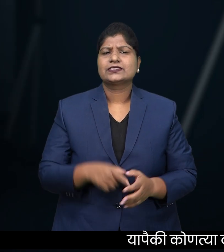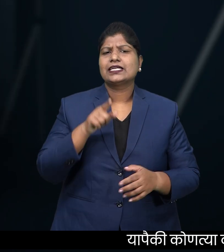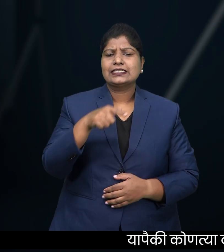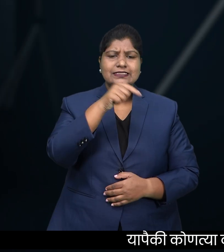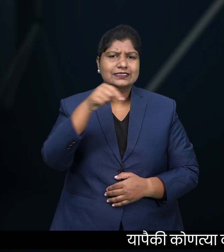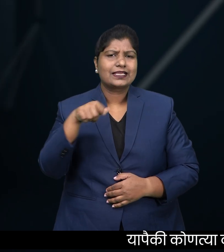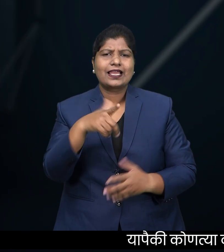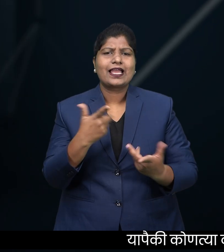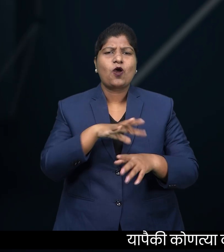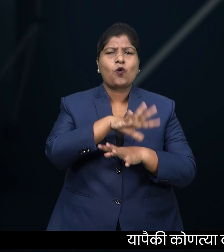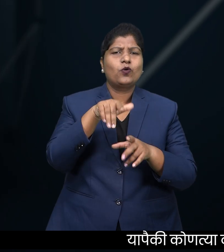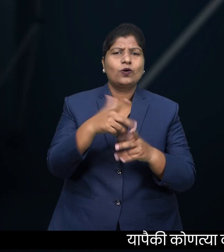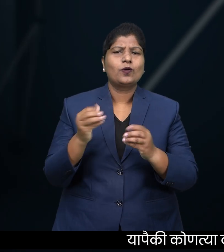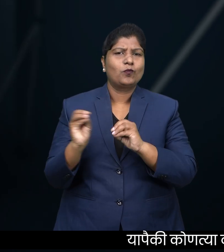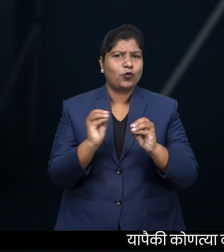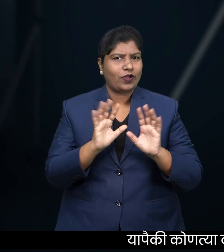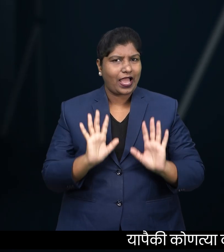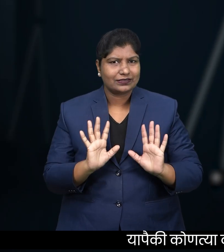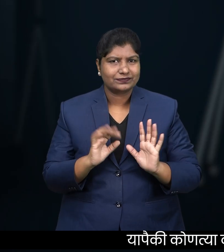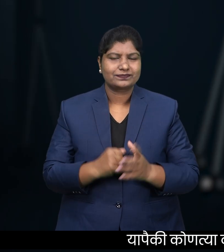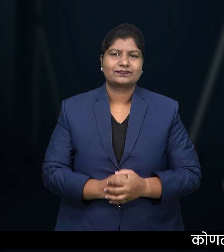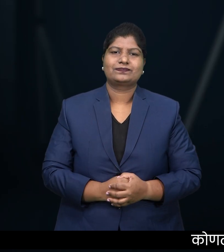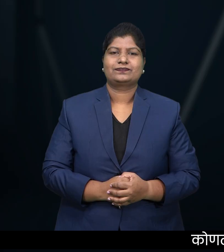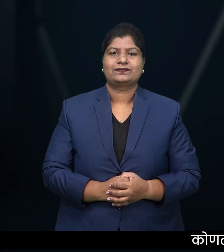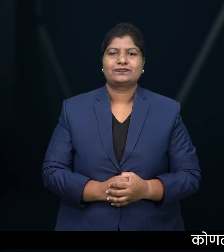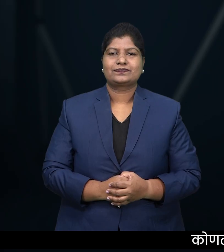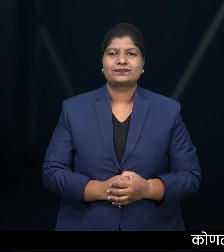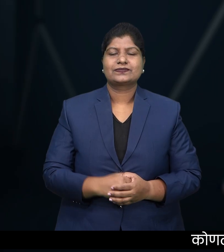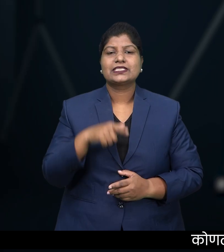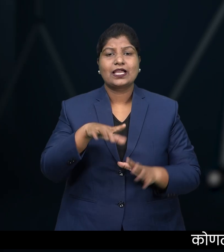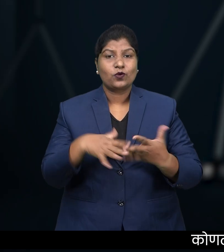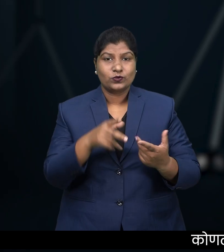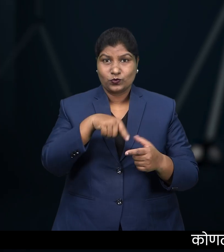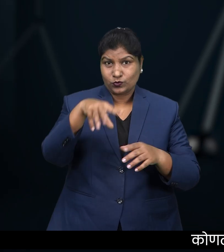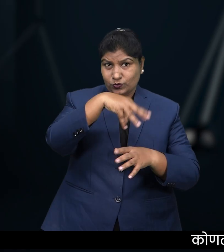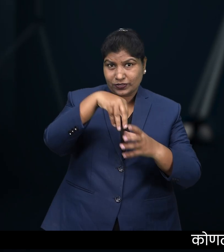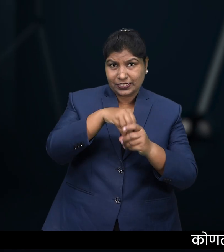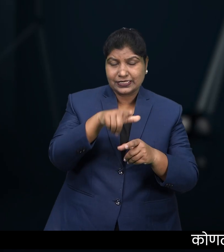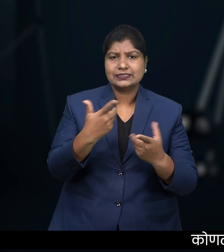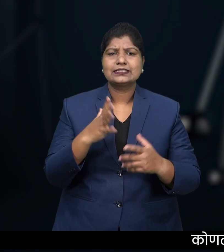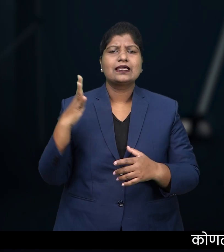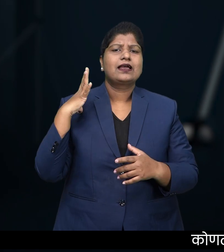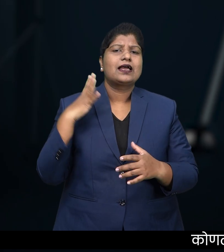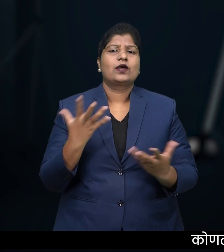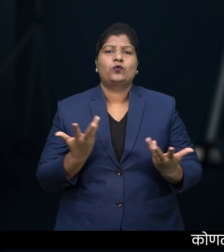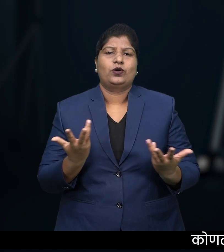यांपैकी कोणत्या वस्तू हालचाल करत आहेत? कोणत्या स्थिर आहेत?